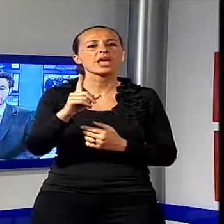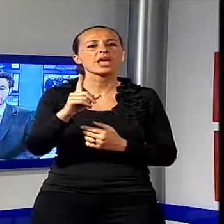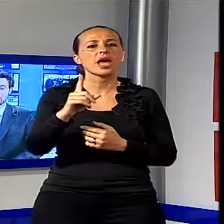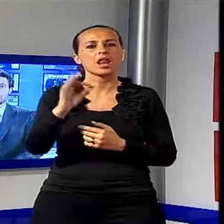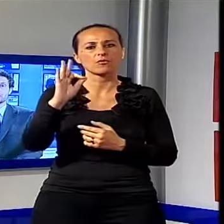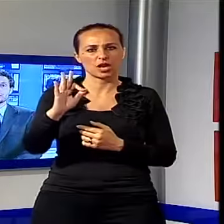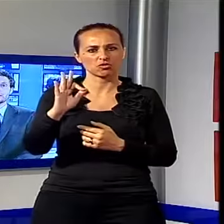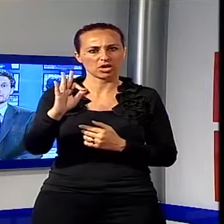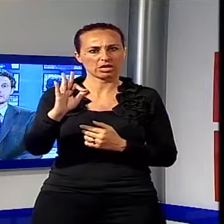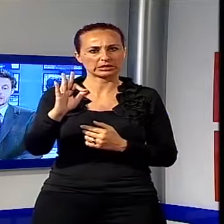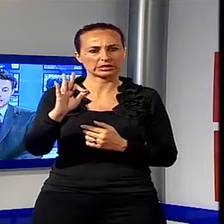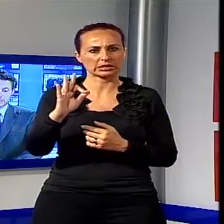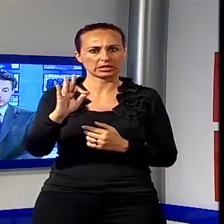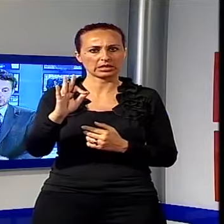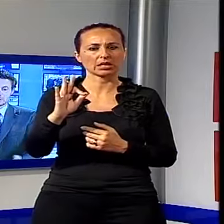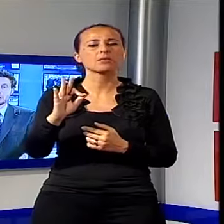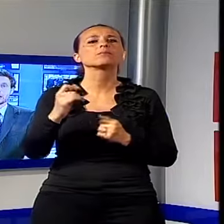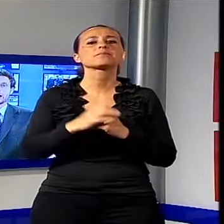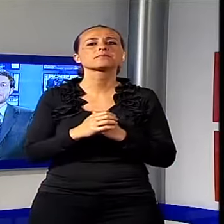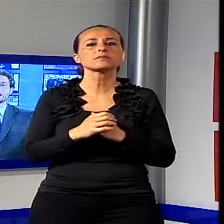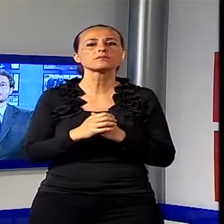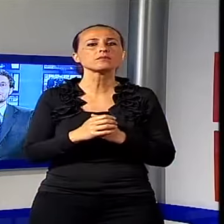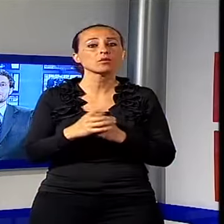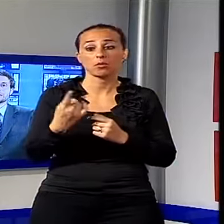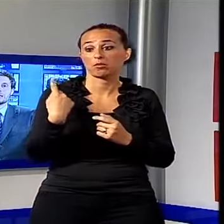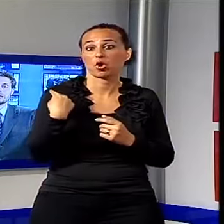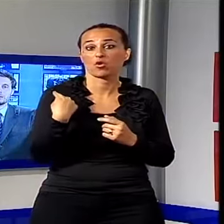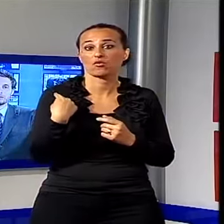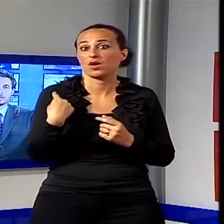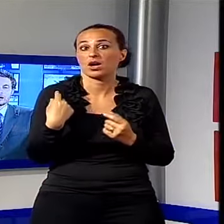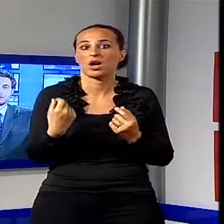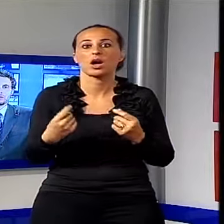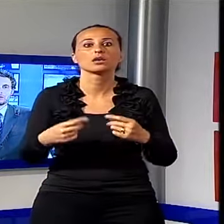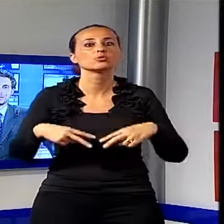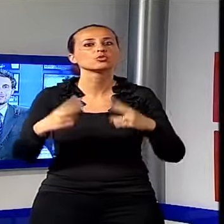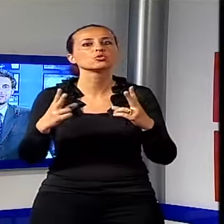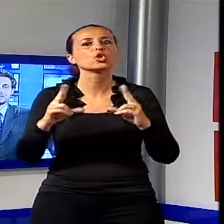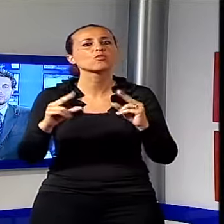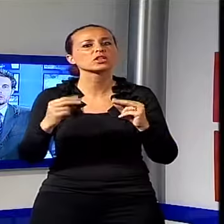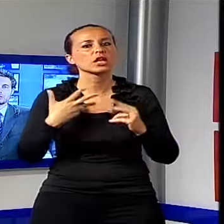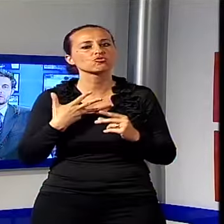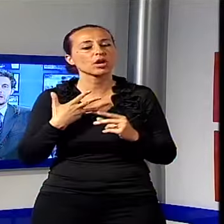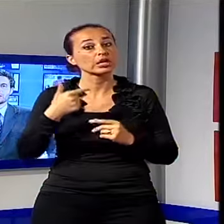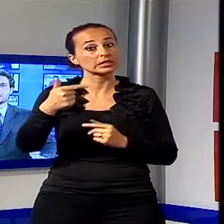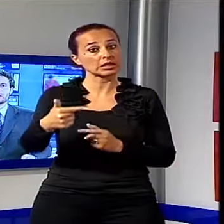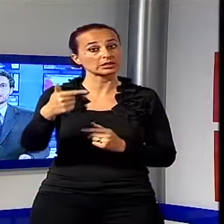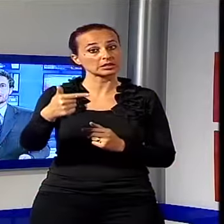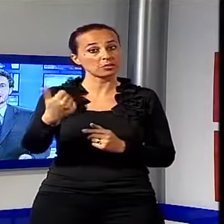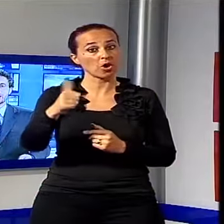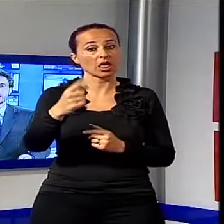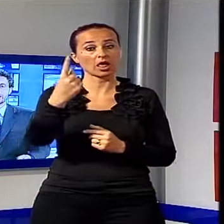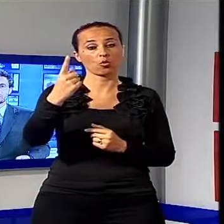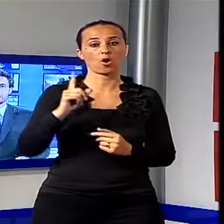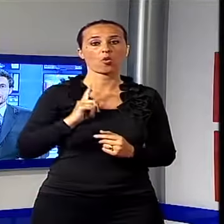Franceschi. Nelle ultime ore è emersa un'importante novità, ovvero fra i testimoni ci sarà anche una guardia carceraria.